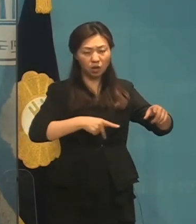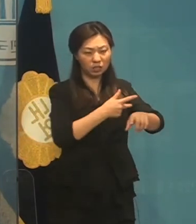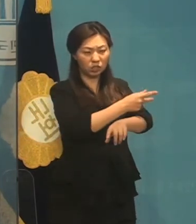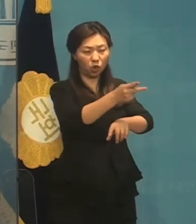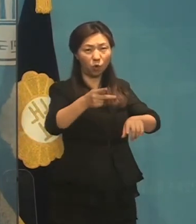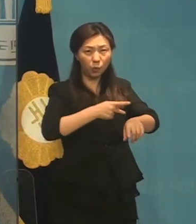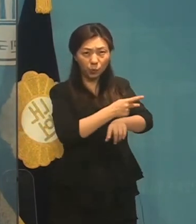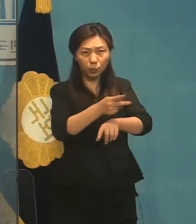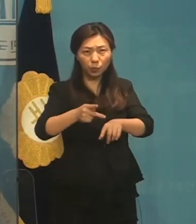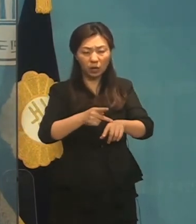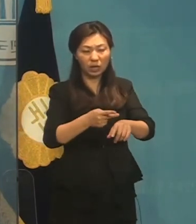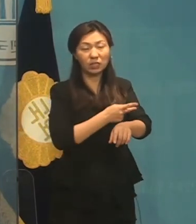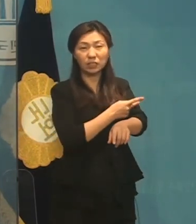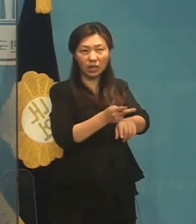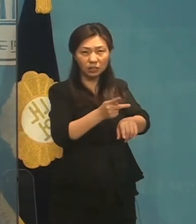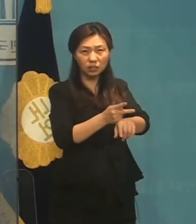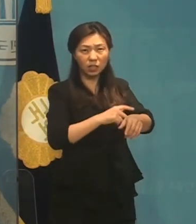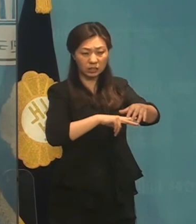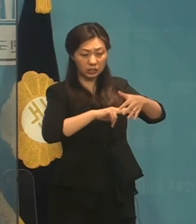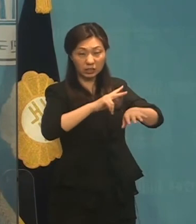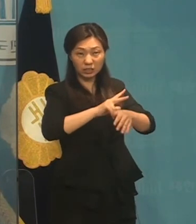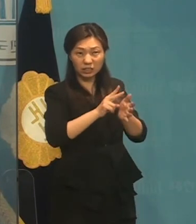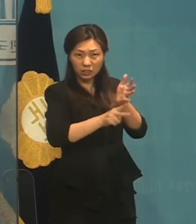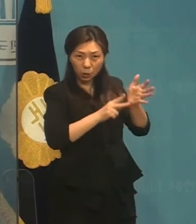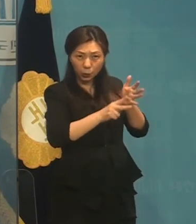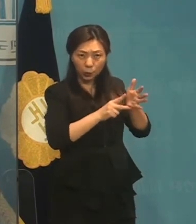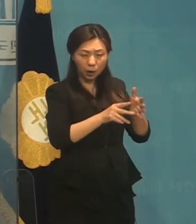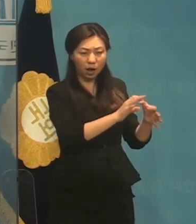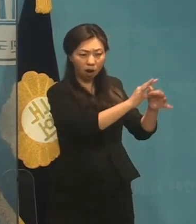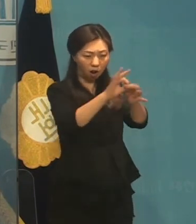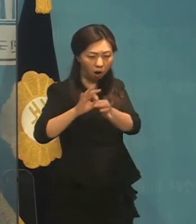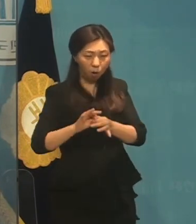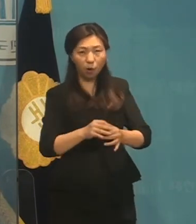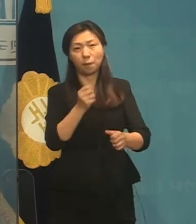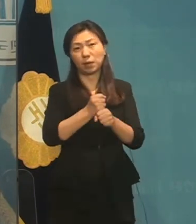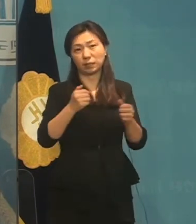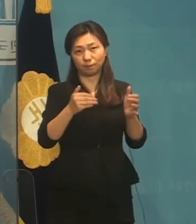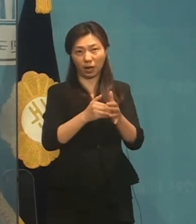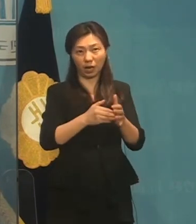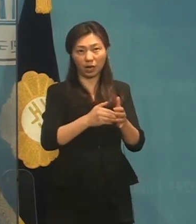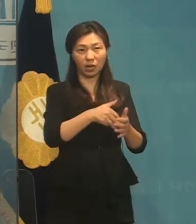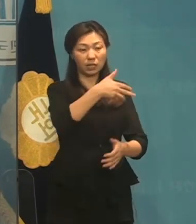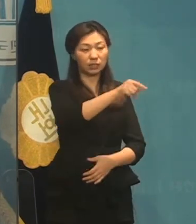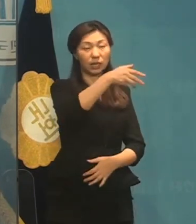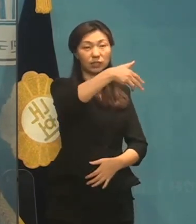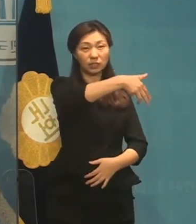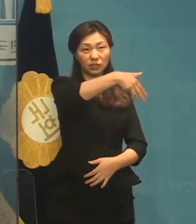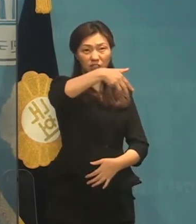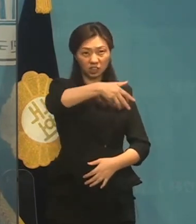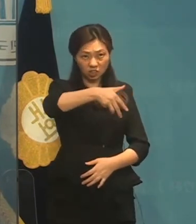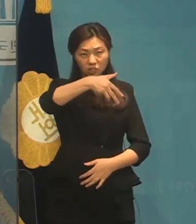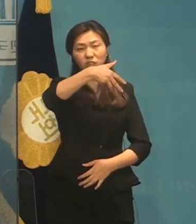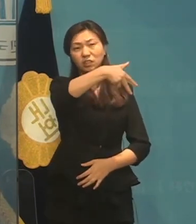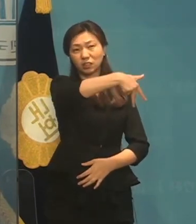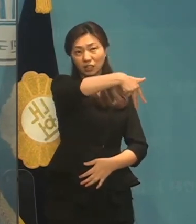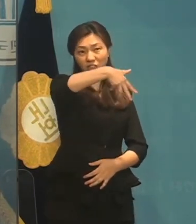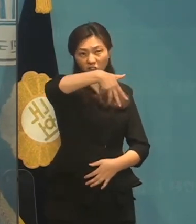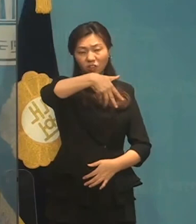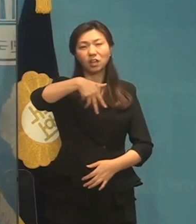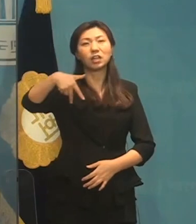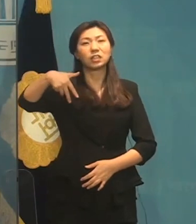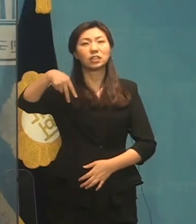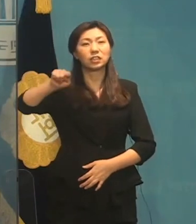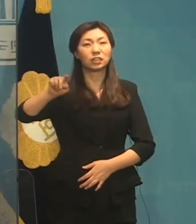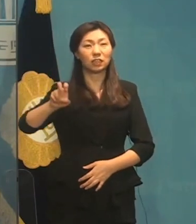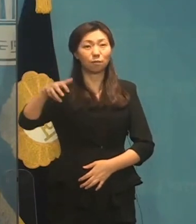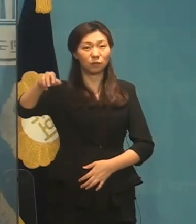연계성을 강화하겠습니다. 남북 방향 도로교통망 확충을 위해 제천 삼척간 고속도로와 양구에서